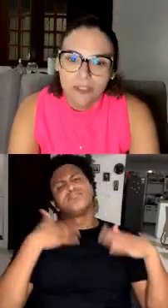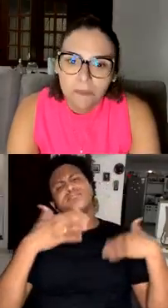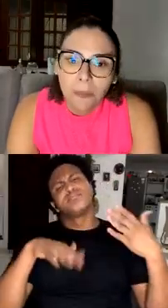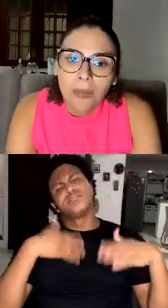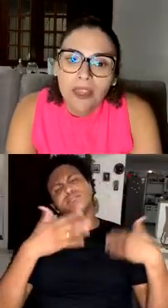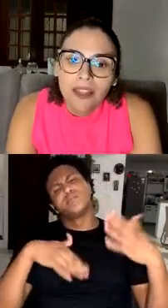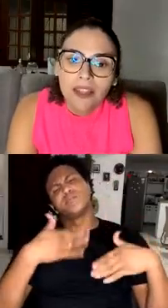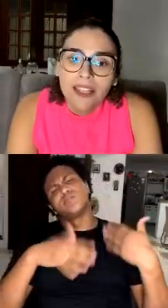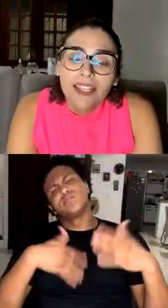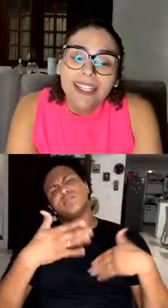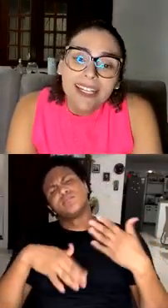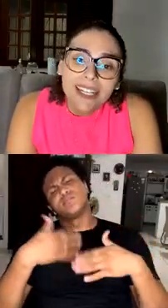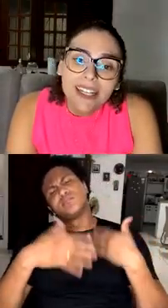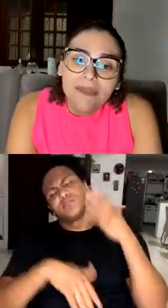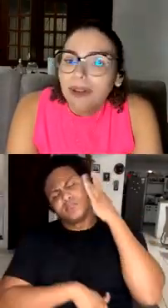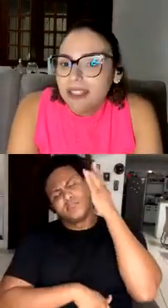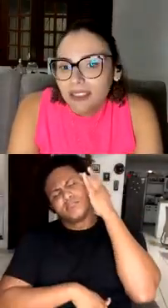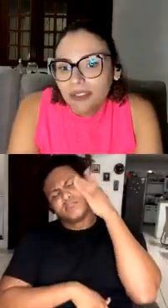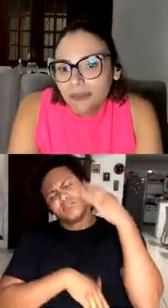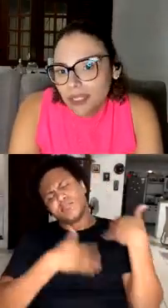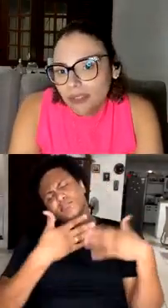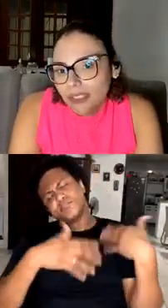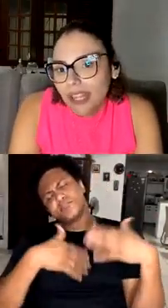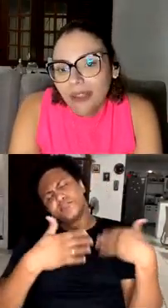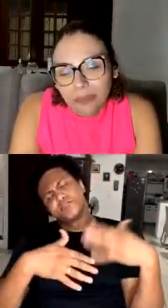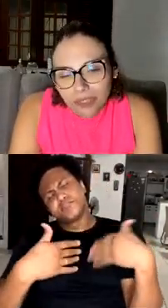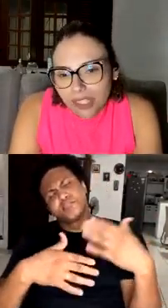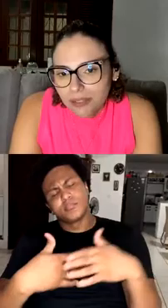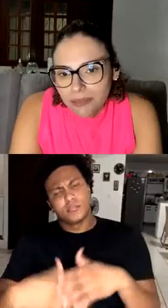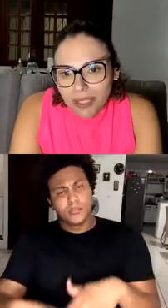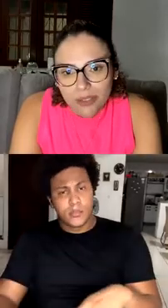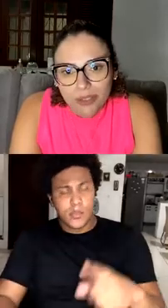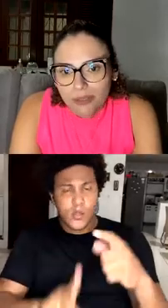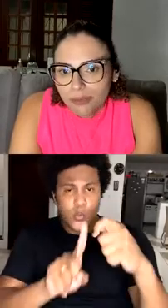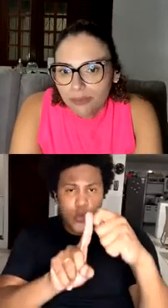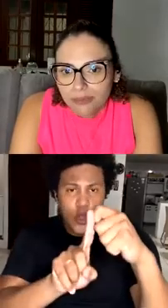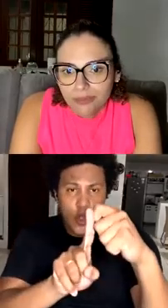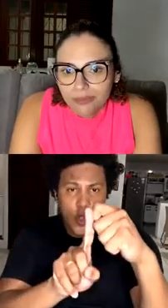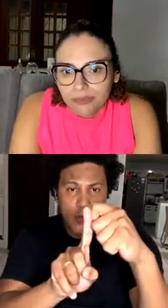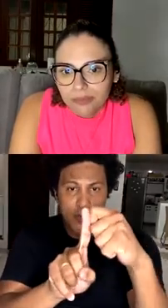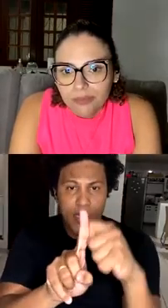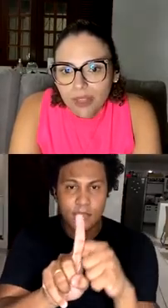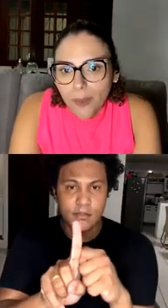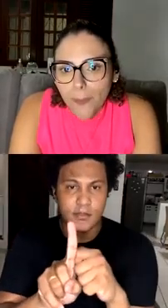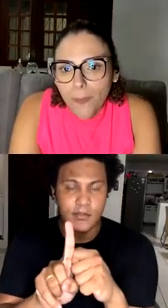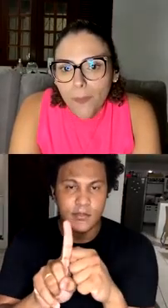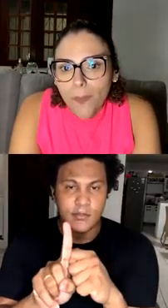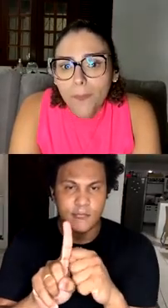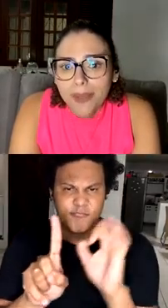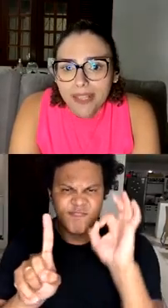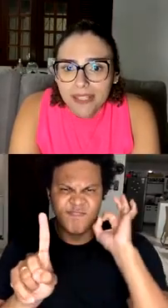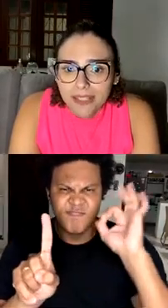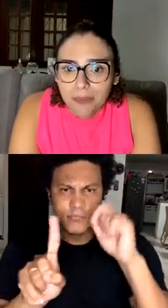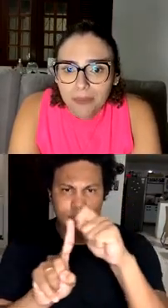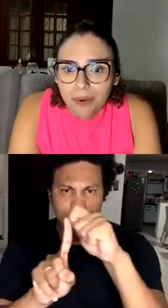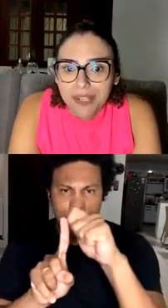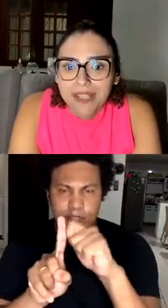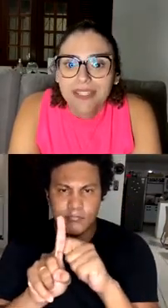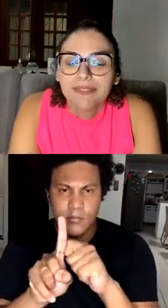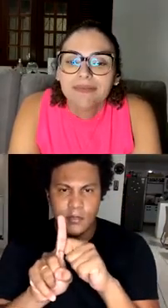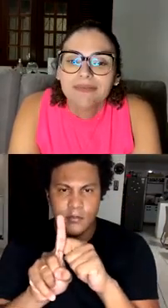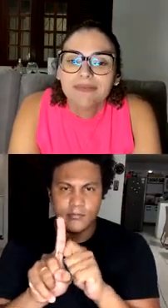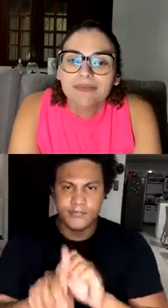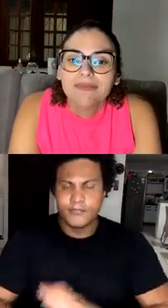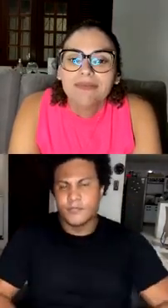ok. E aí, passou o tempo, né? Passou um mês